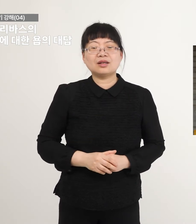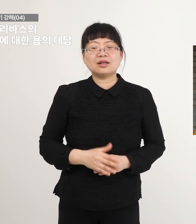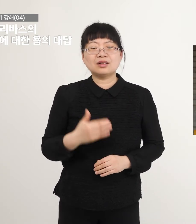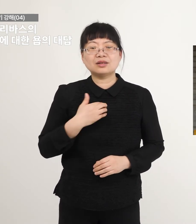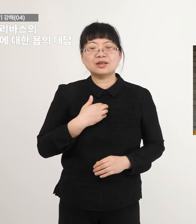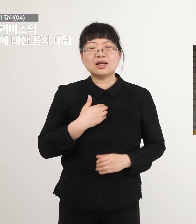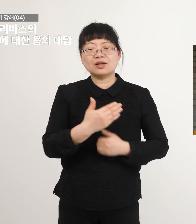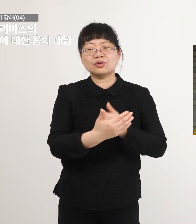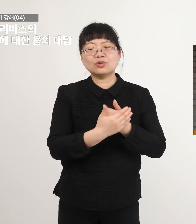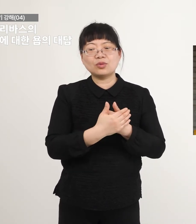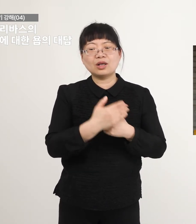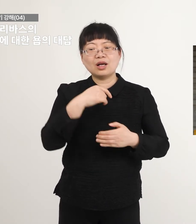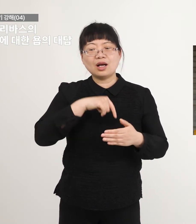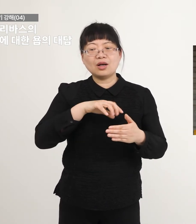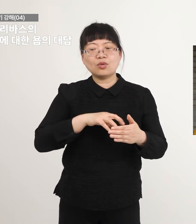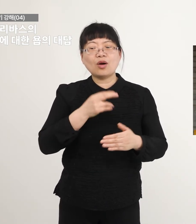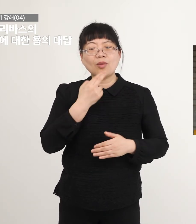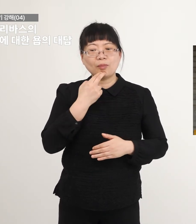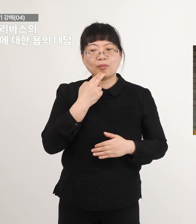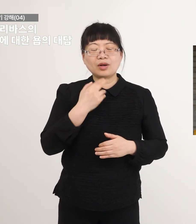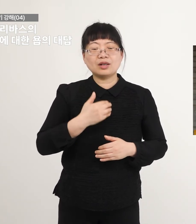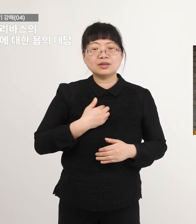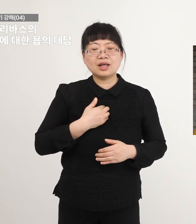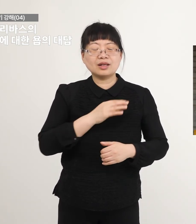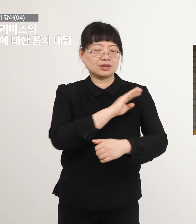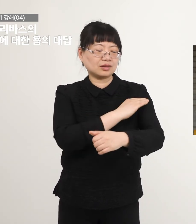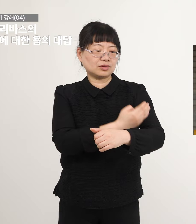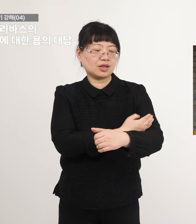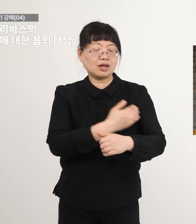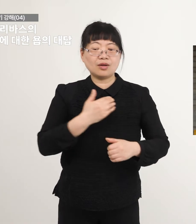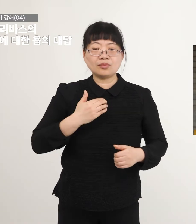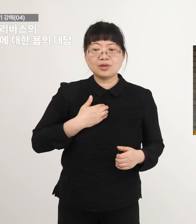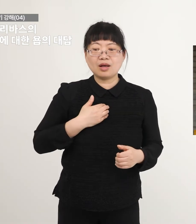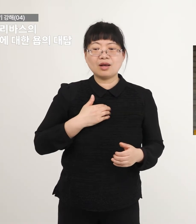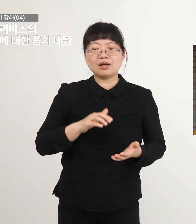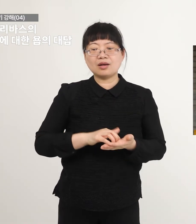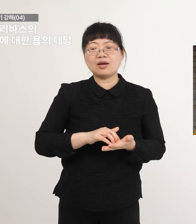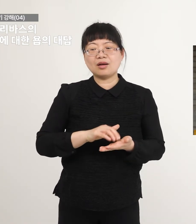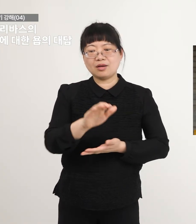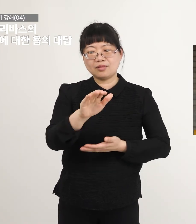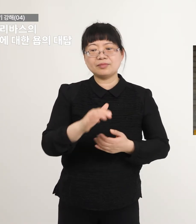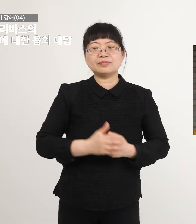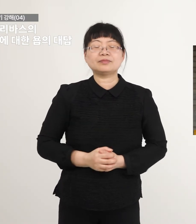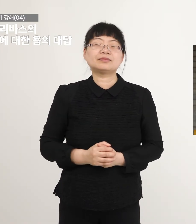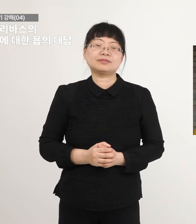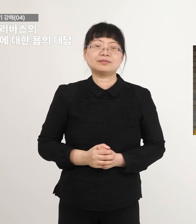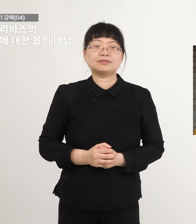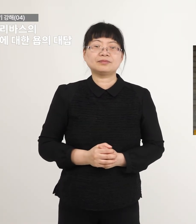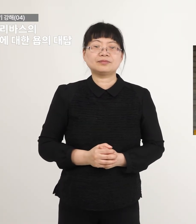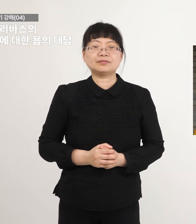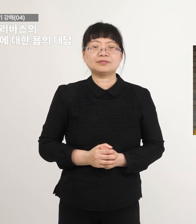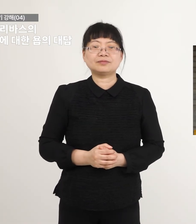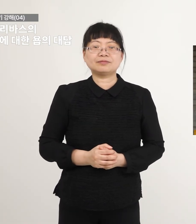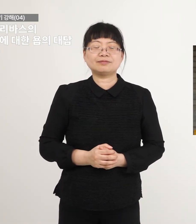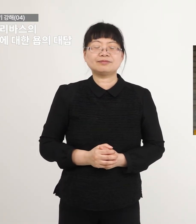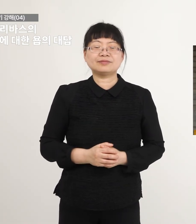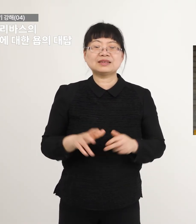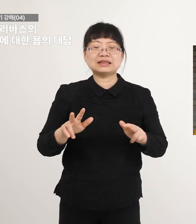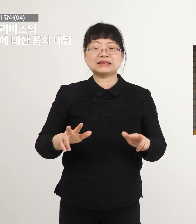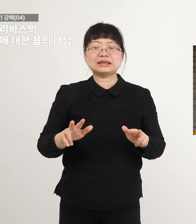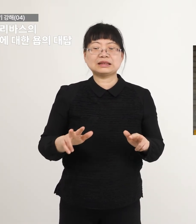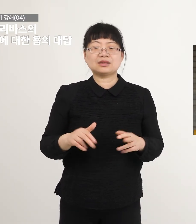나의 도움이 내 속에 없지 아니하냐? 나의 능력이 내게서 쫓겨나지 아니하였느냐? 그러니까 이젠